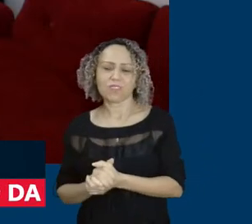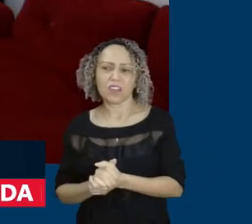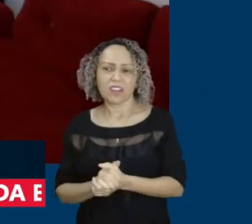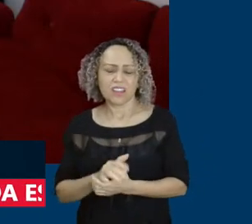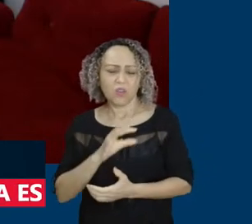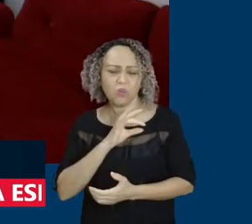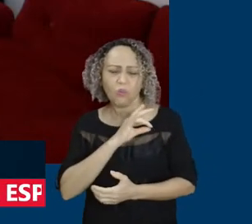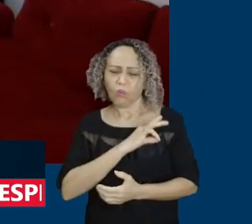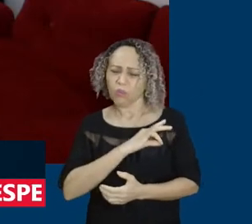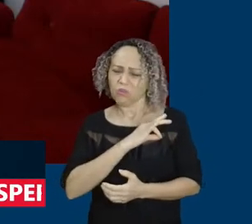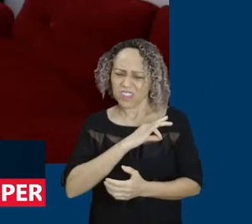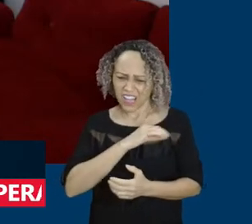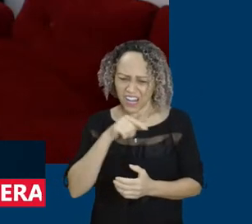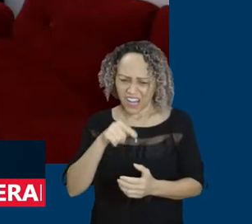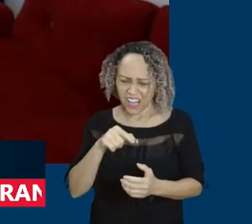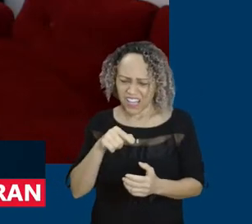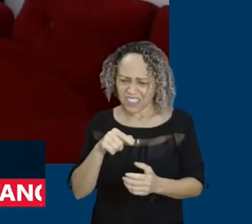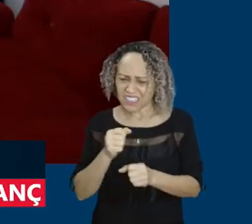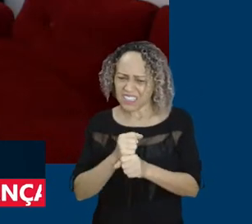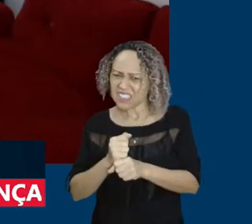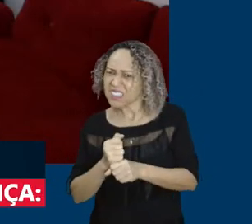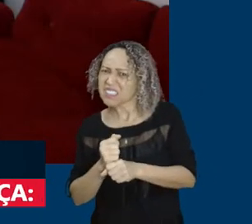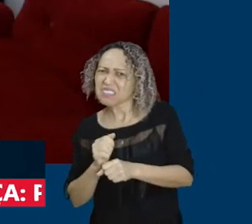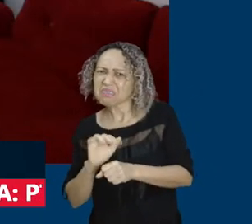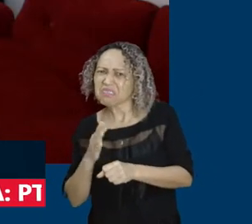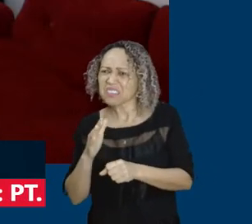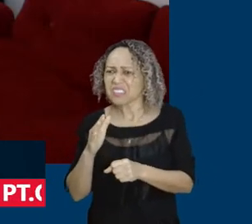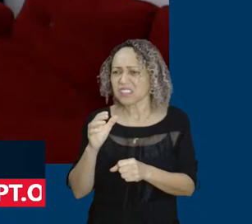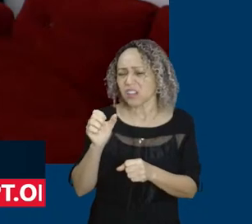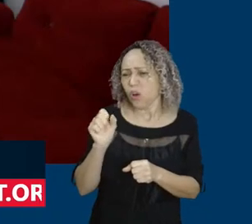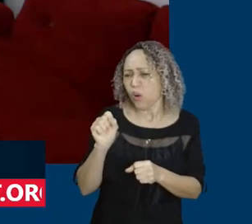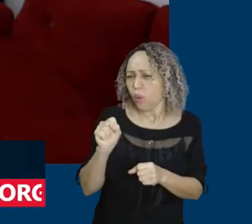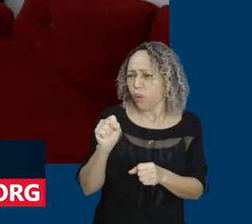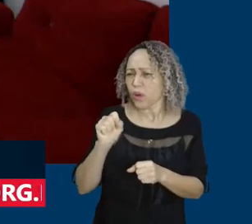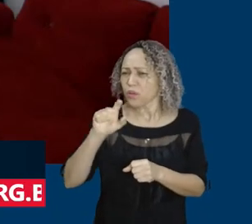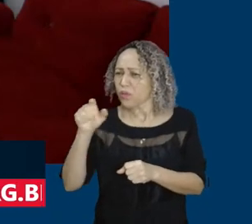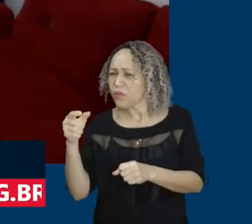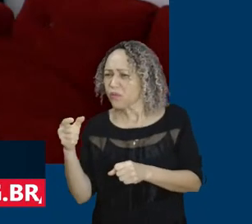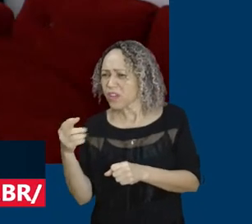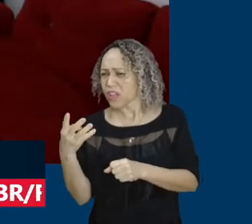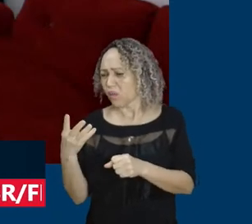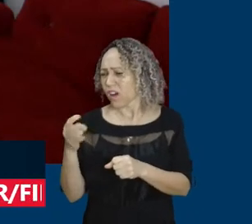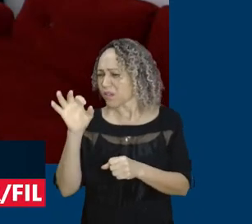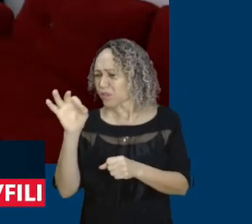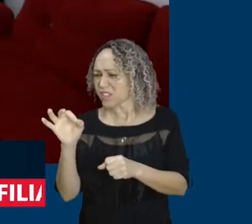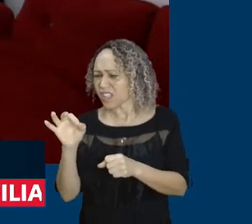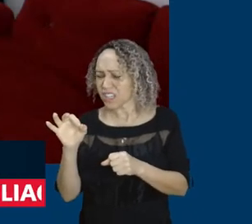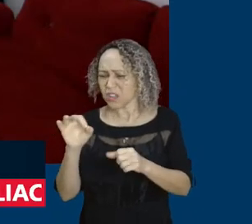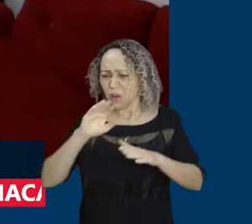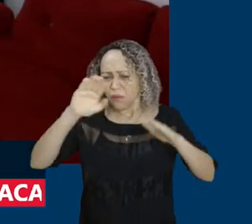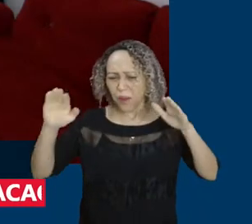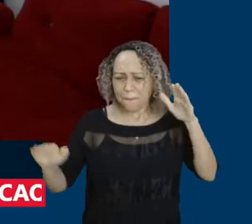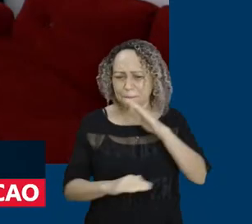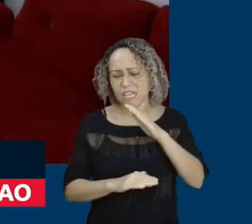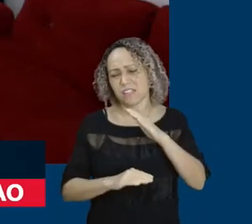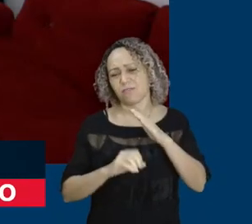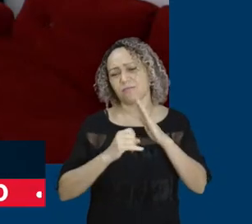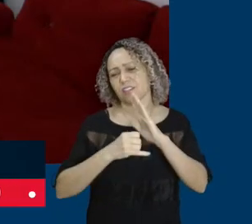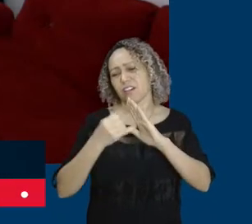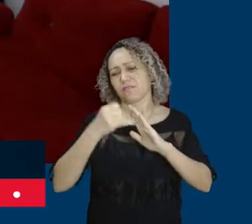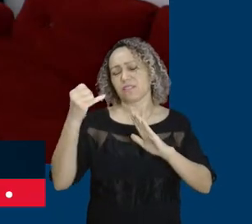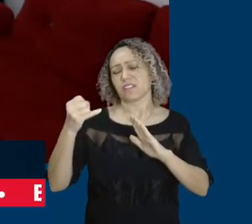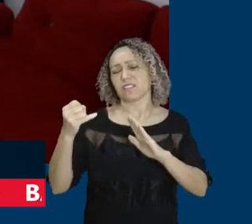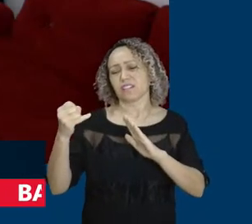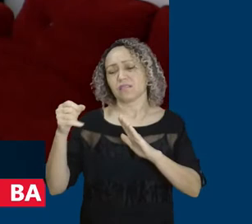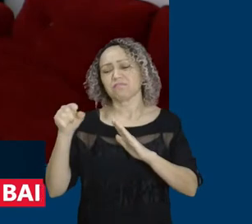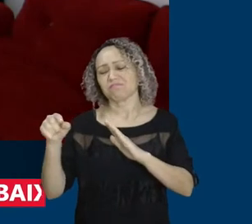foi registrado nesse ano, de 8,4%, foi abaixo da inflação, que bateu 11,92%, de acordo com o Índice